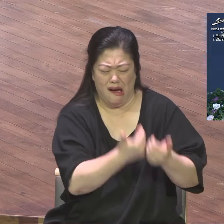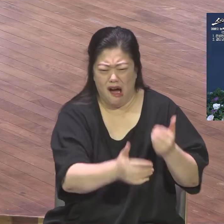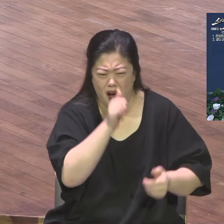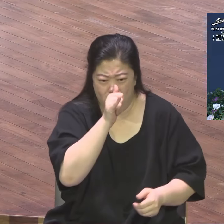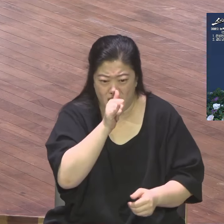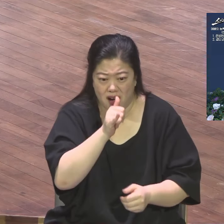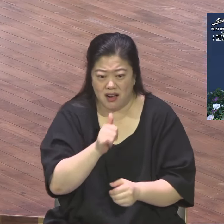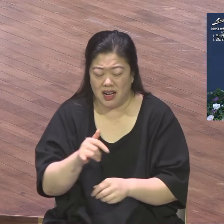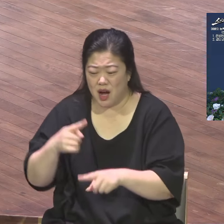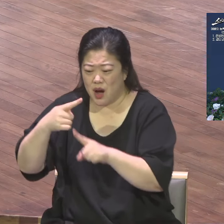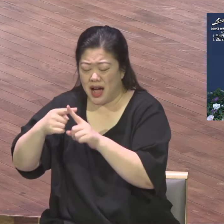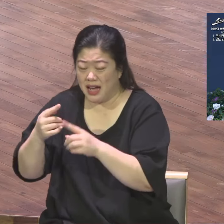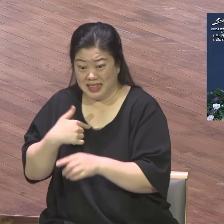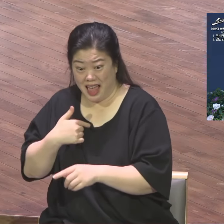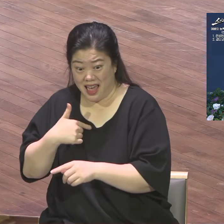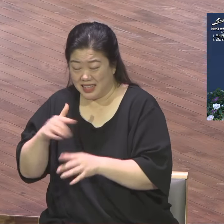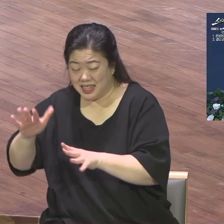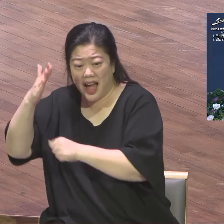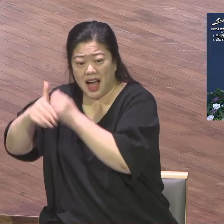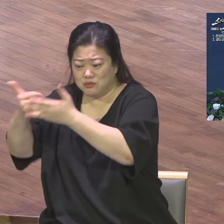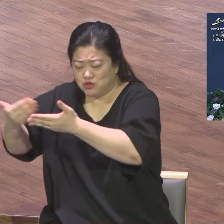중에 명약이다.